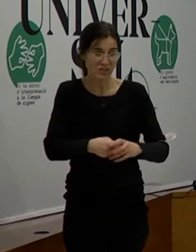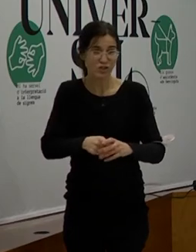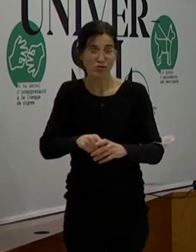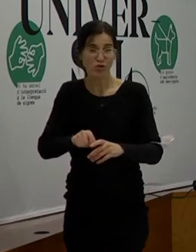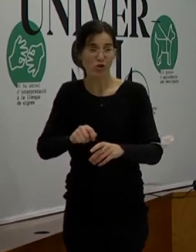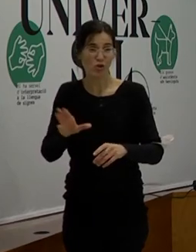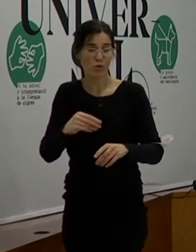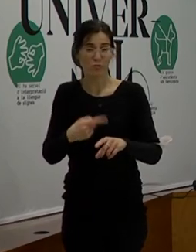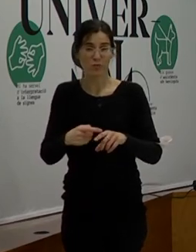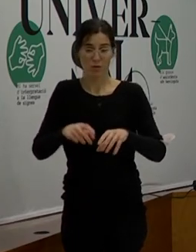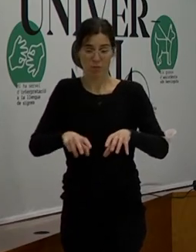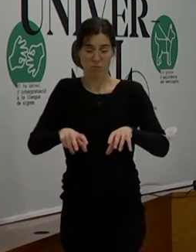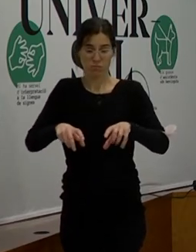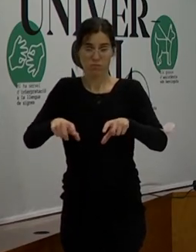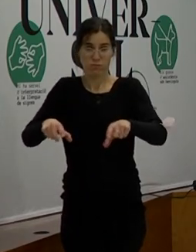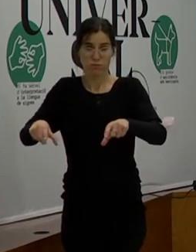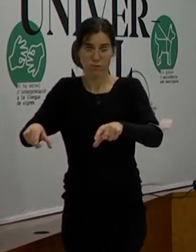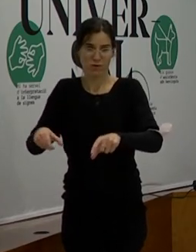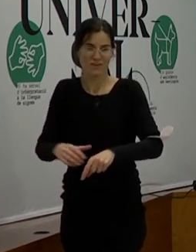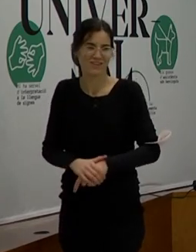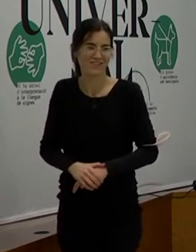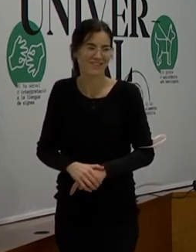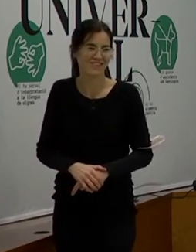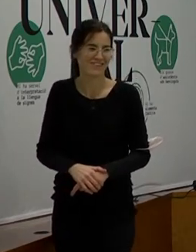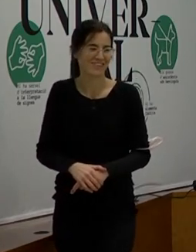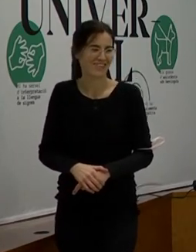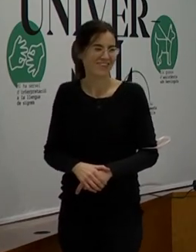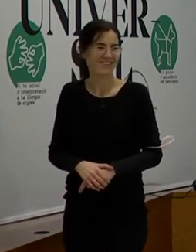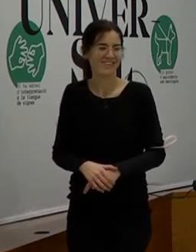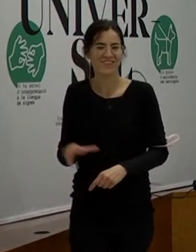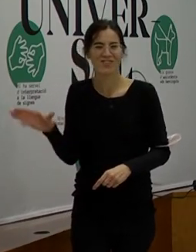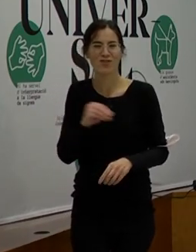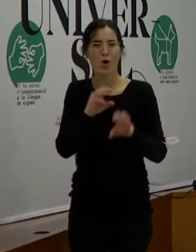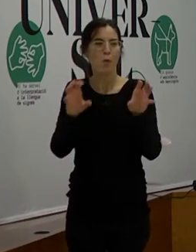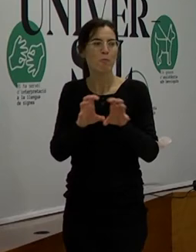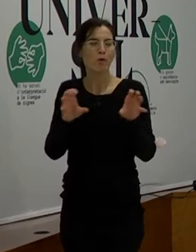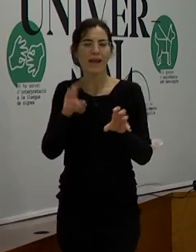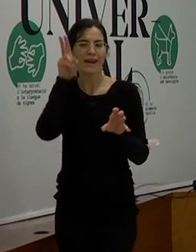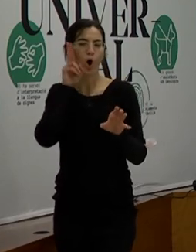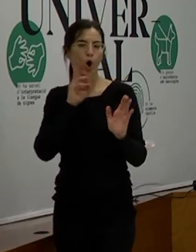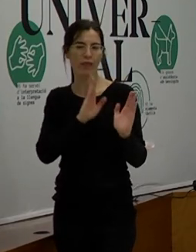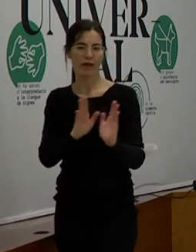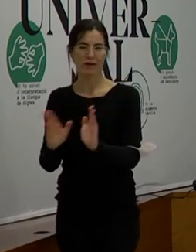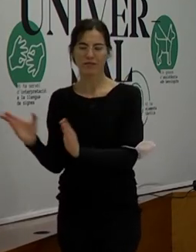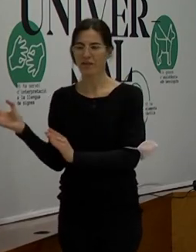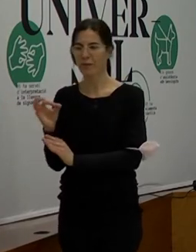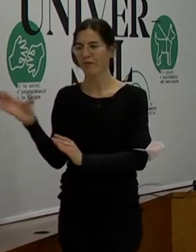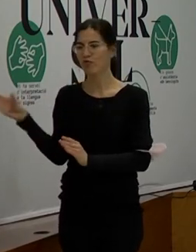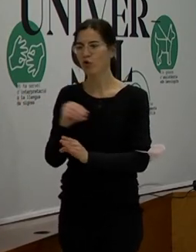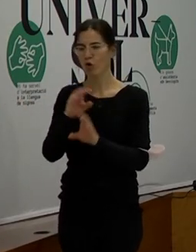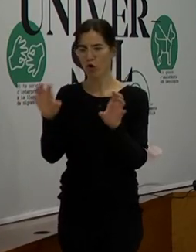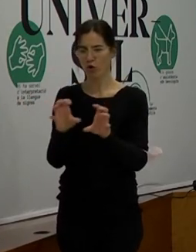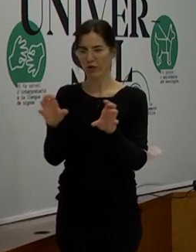vas a votant que no vegis, vale? Bé, tot el mobiliari ordenat, tot a